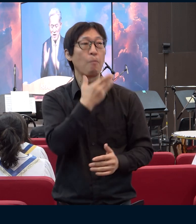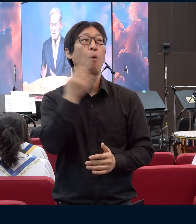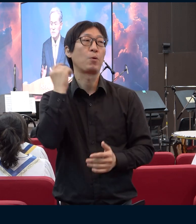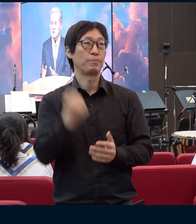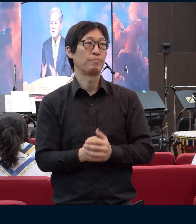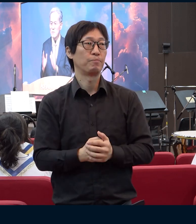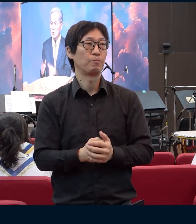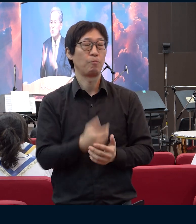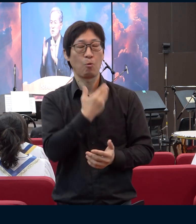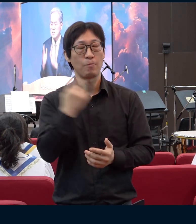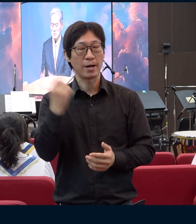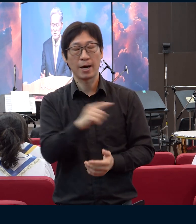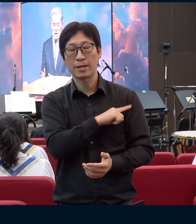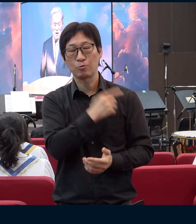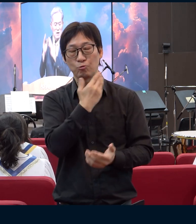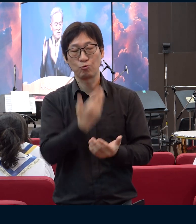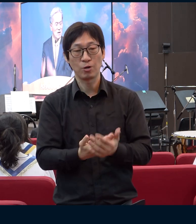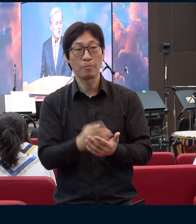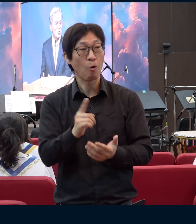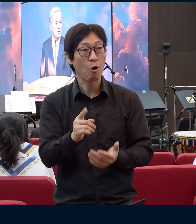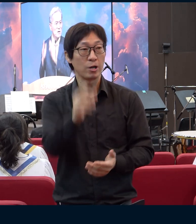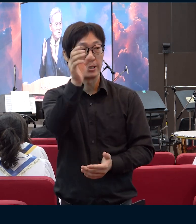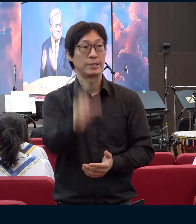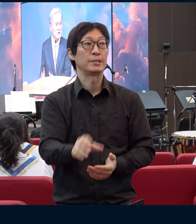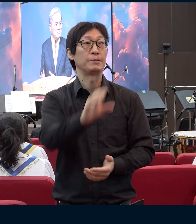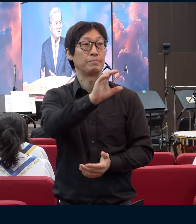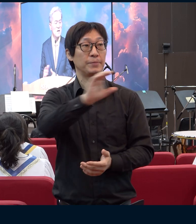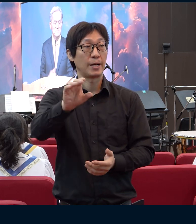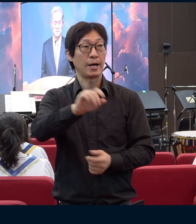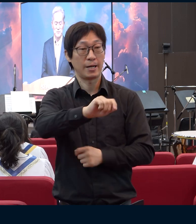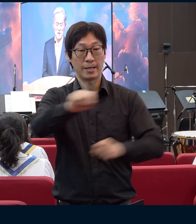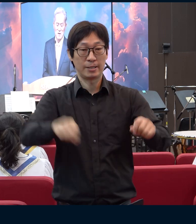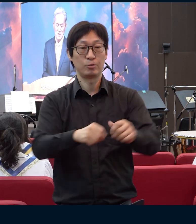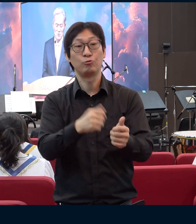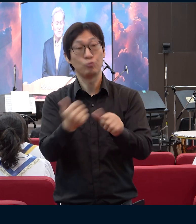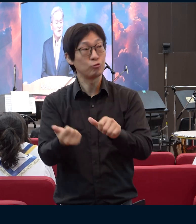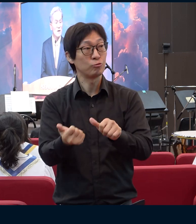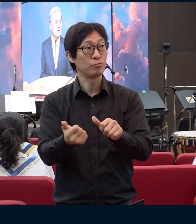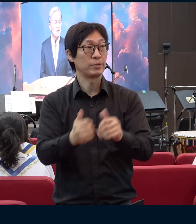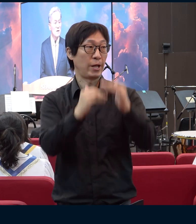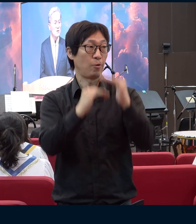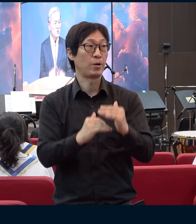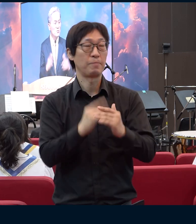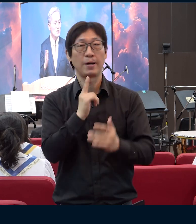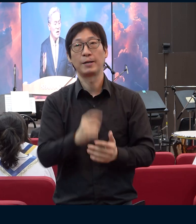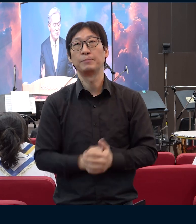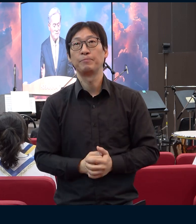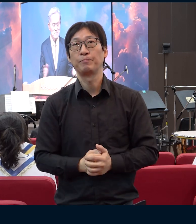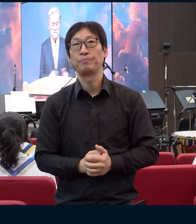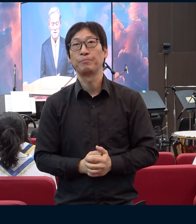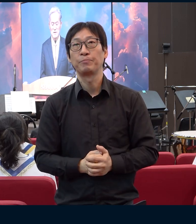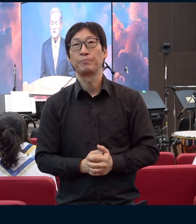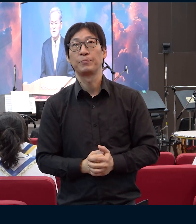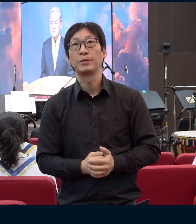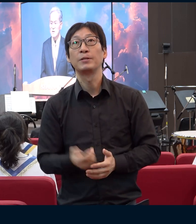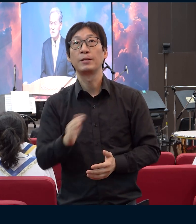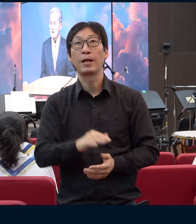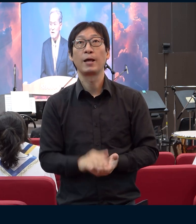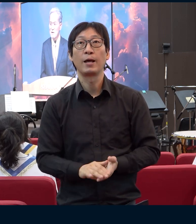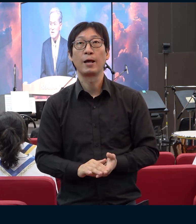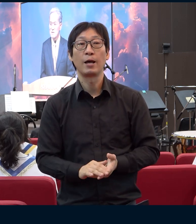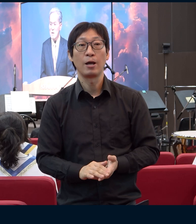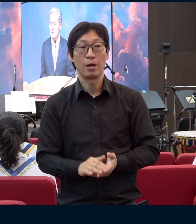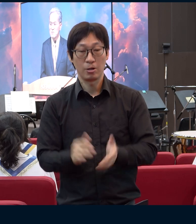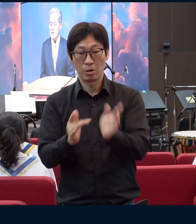복음의 핵심은 바로 십자가 대속의 은혜입니다. 자, 그런데 이것뿐이라면 그분이 이